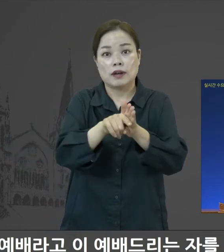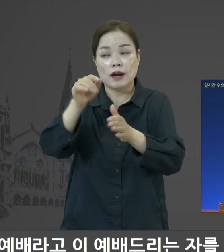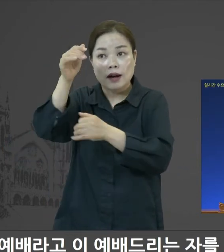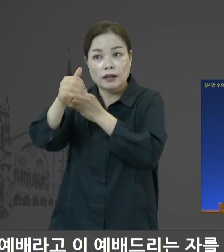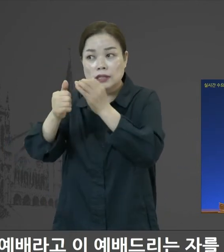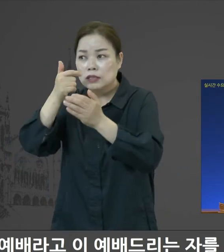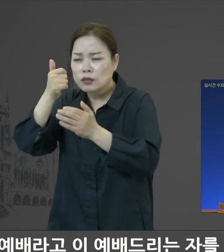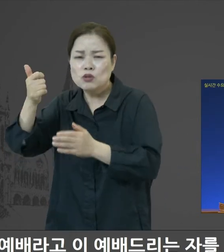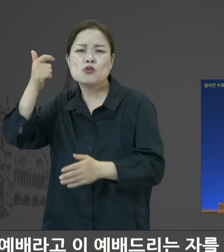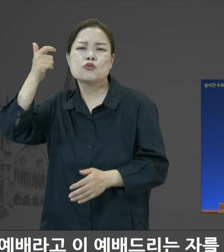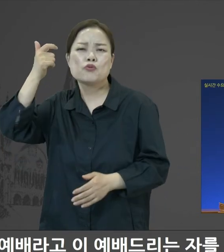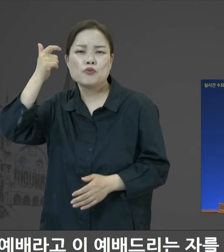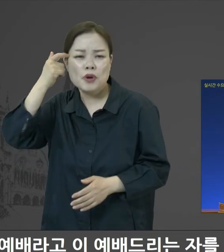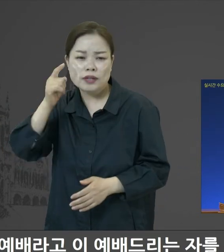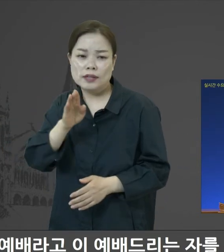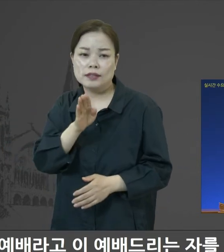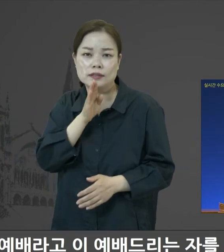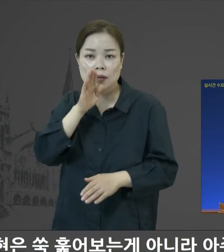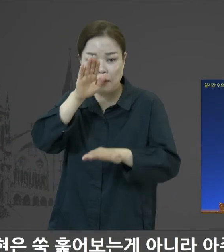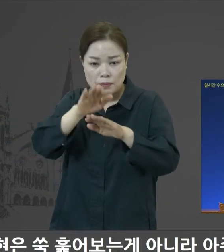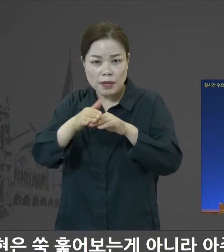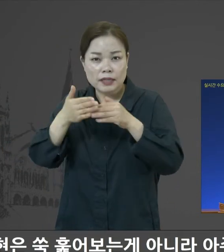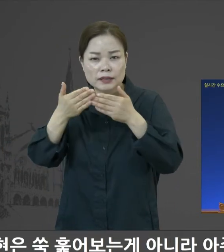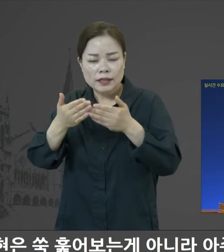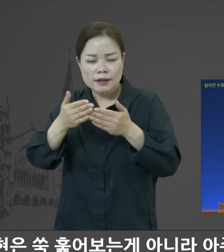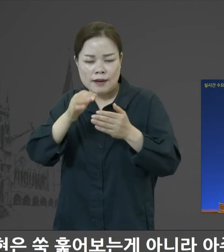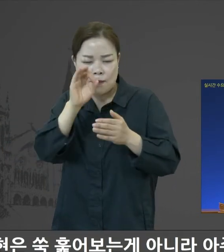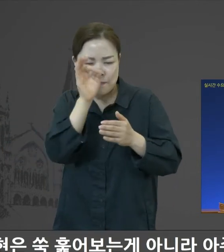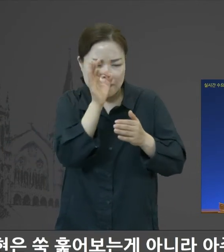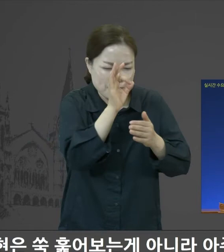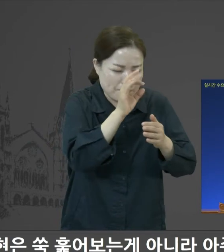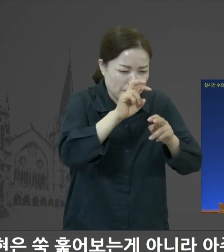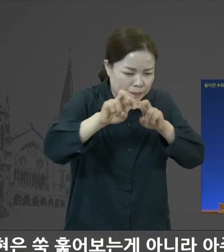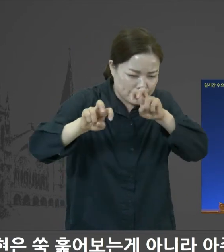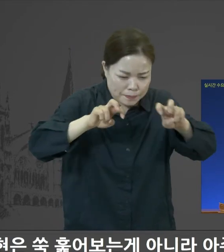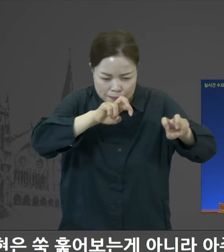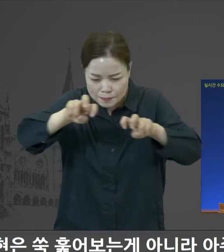하나님 아버지께서 왜 이렇게 참되게 예배하는 자들을 찾고 또 찾으시겠습니까?